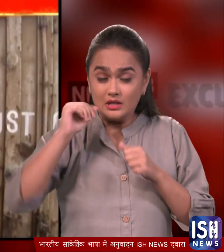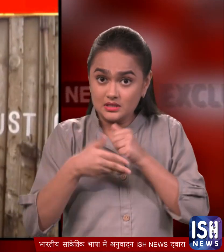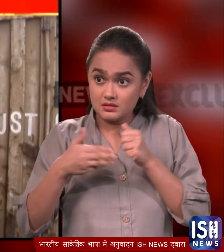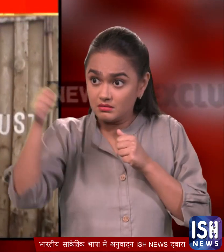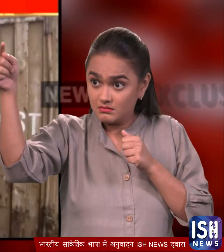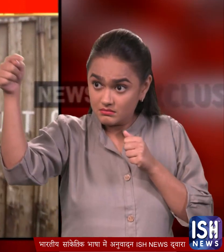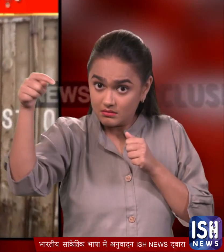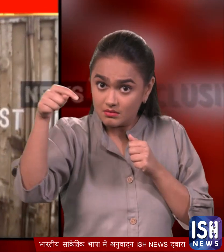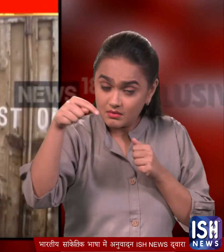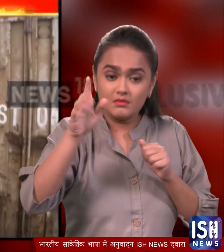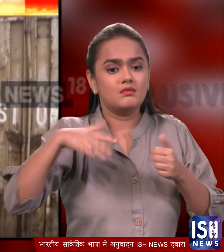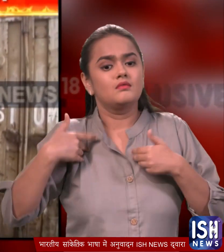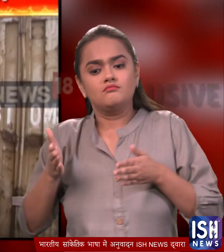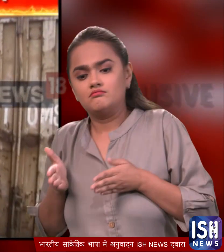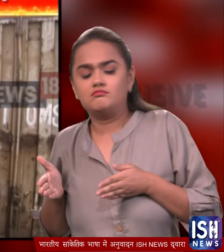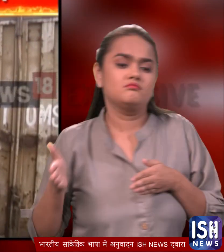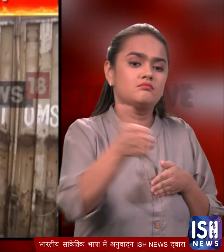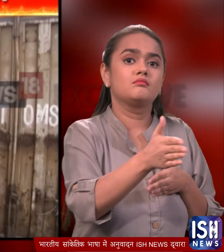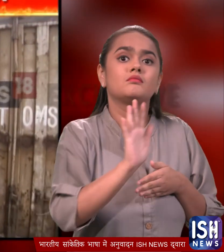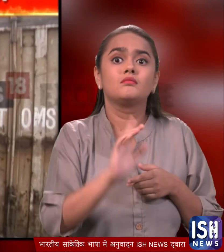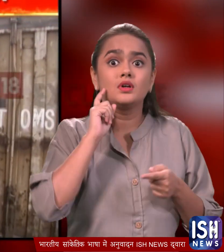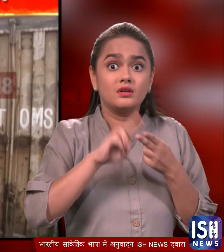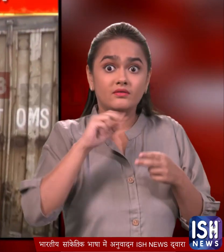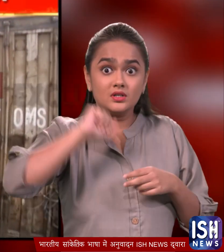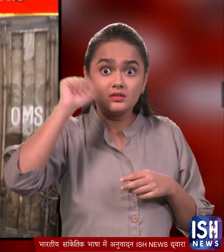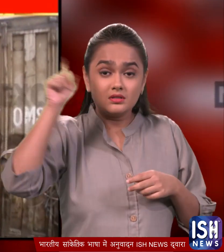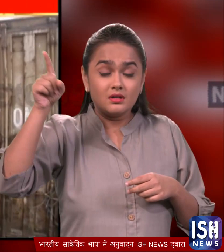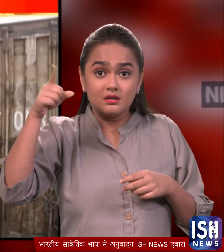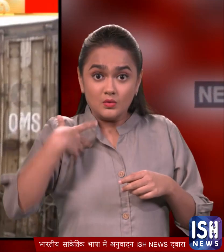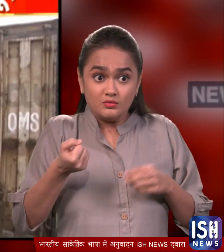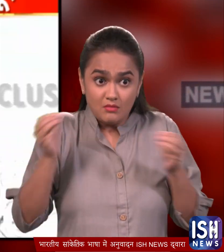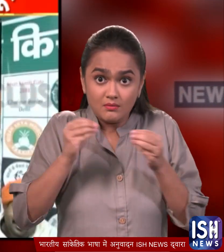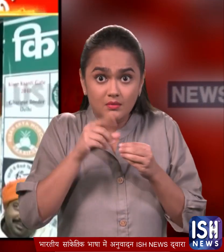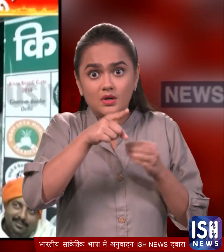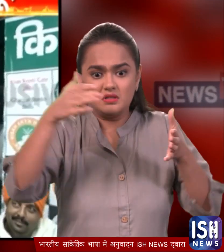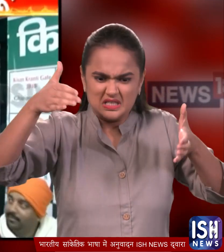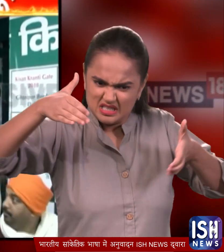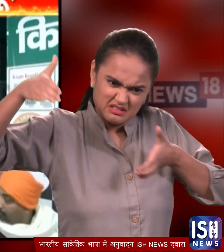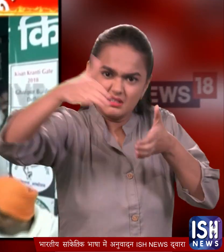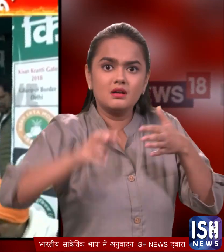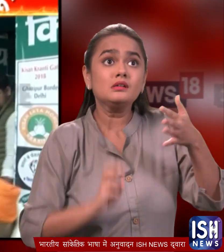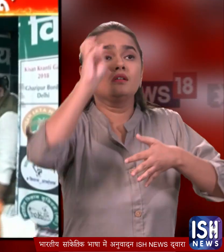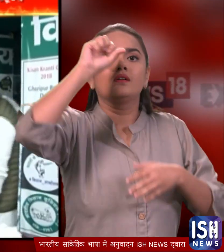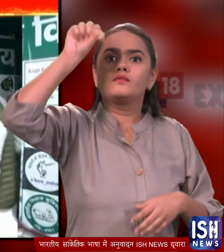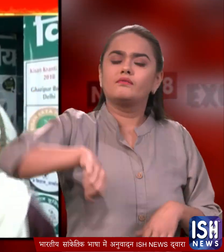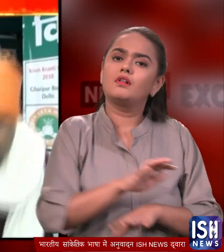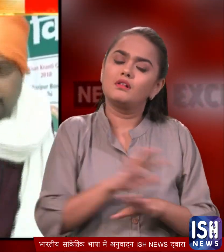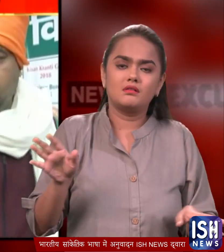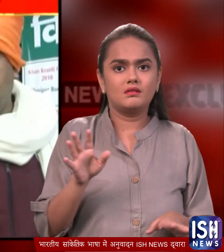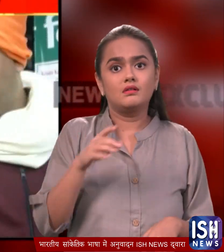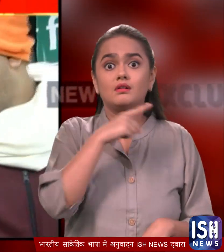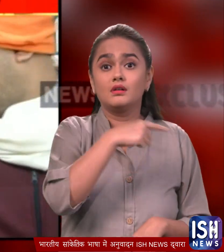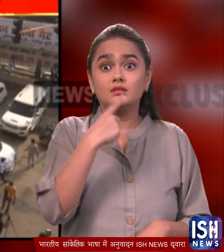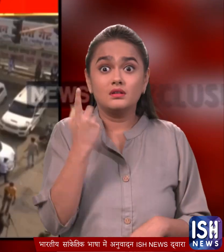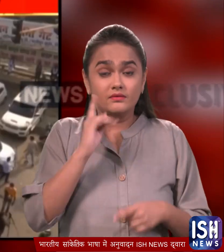दिया जाएगा, यानी कि पूरी रोड को यहाँ से ब्लॉक कर दिया जाएगा अगर किसान आगे बढ़ने की सोचेंगे। तो वहीं किसान नेता राकेश टिकैत ने दावा